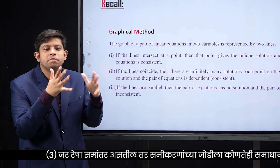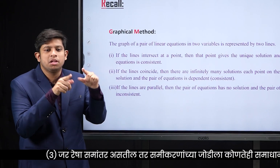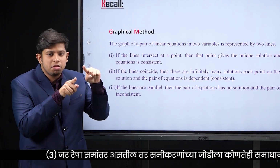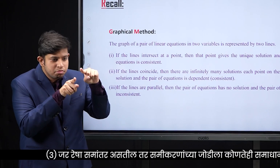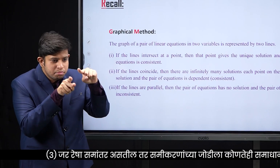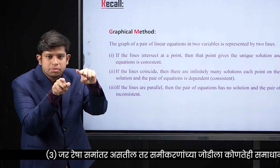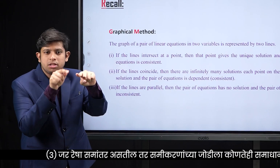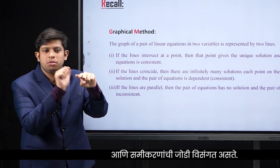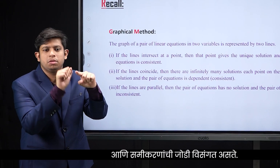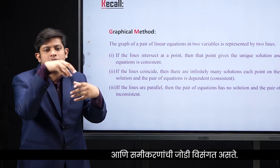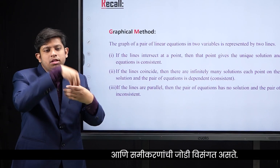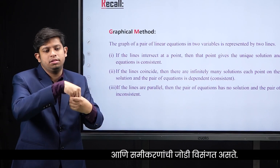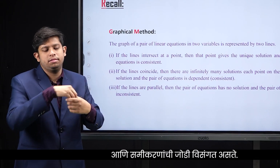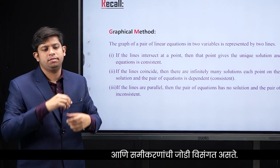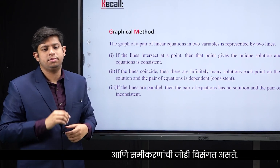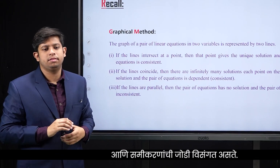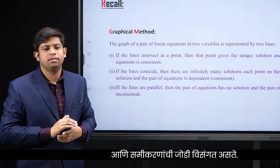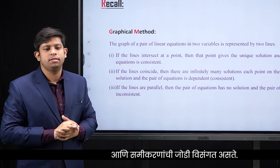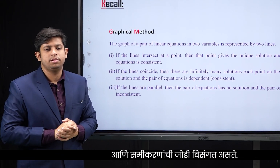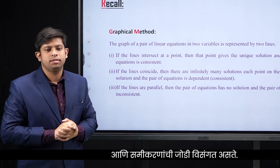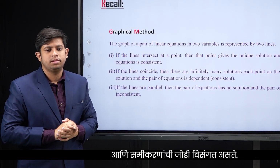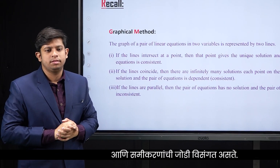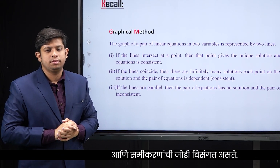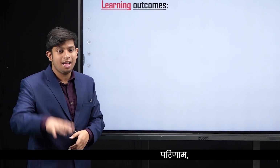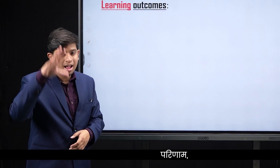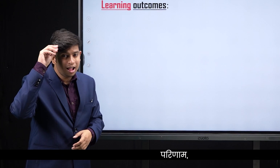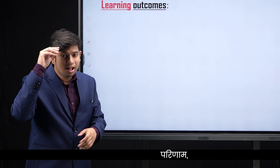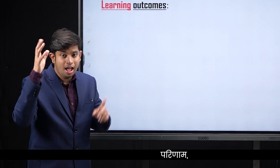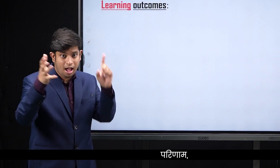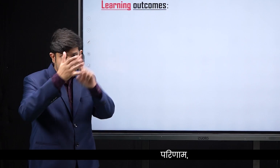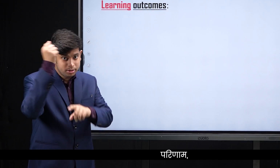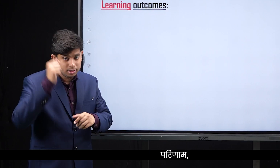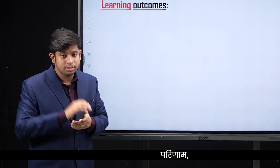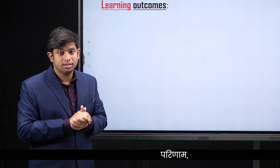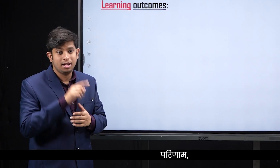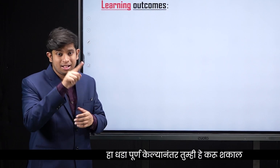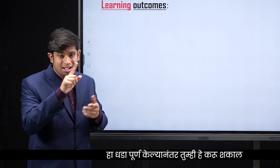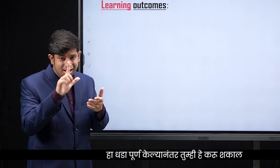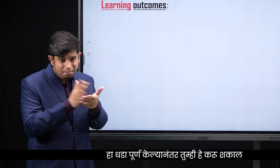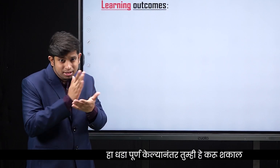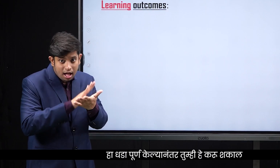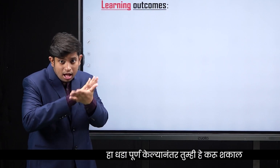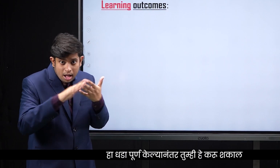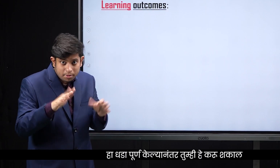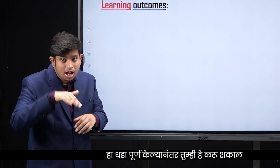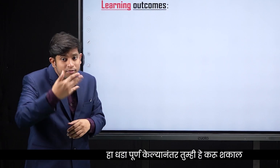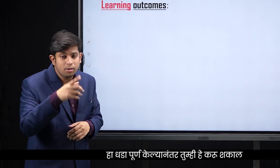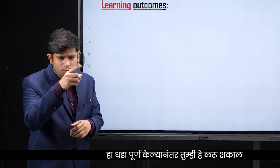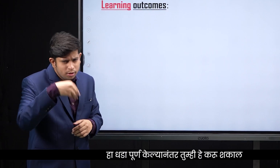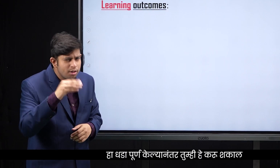समाधान नसते आणि समीकरणांची जोडी विसंगत असते. परिणाम हा धडा पूर्ण केल्यानंतर तुम्ही हे करू